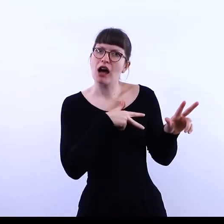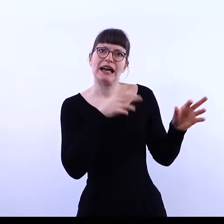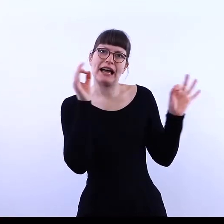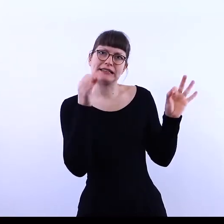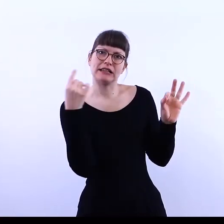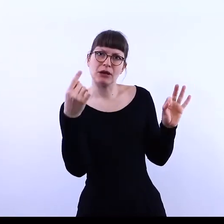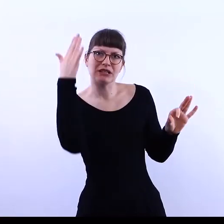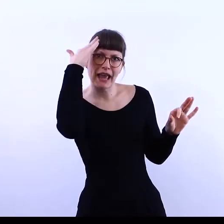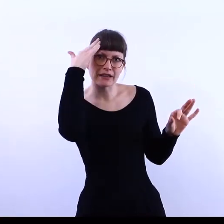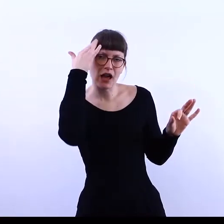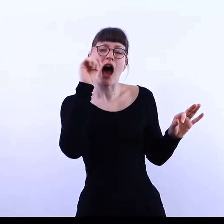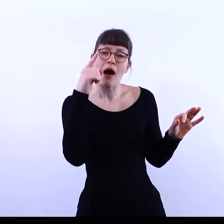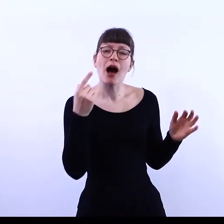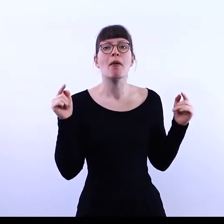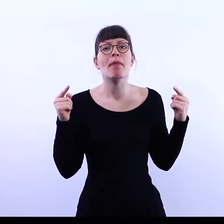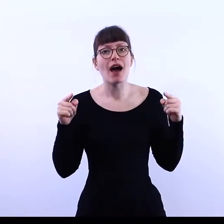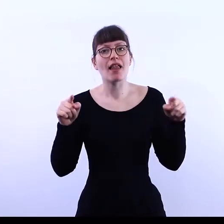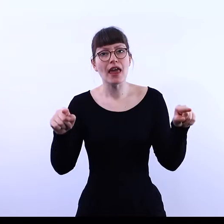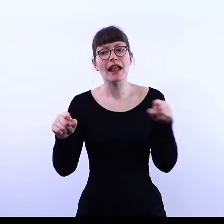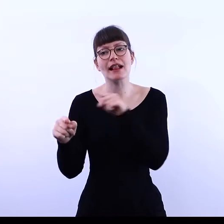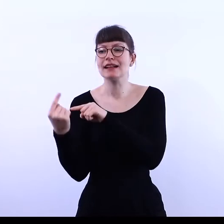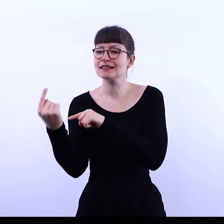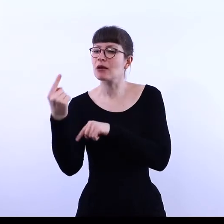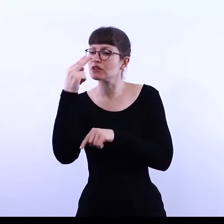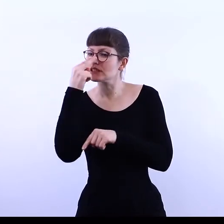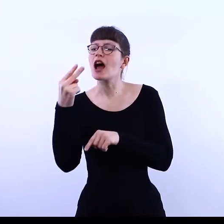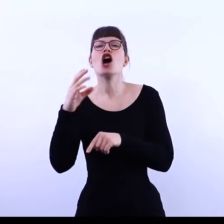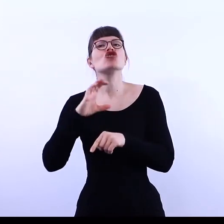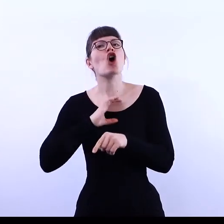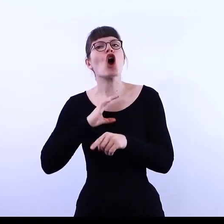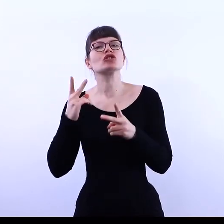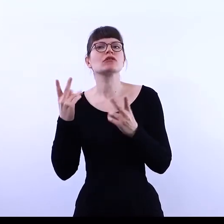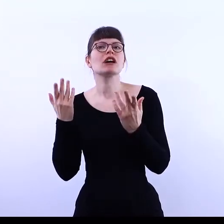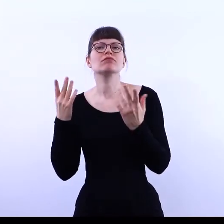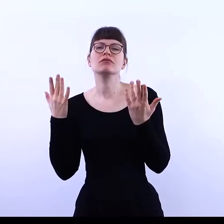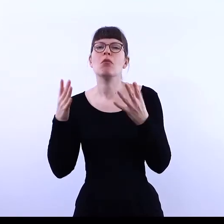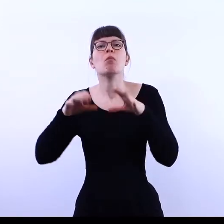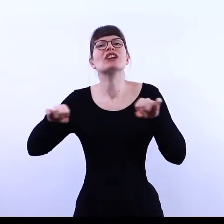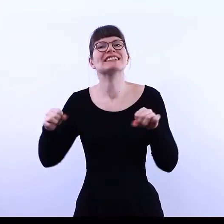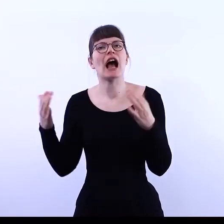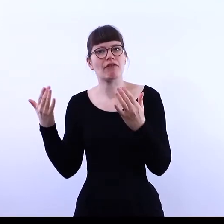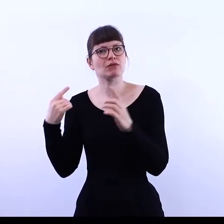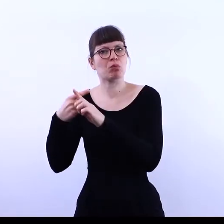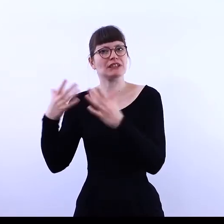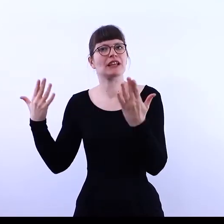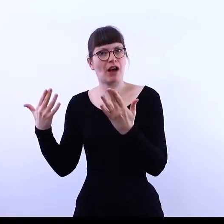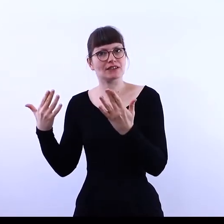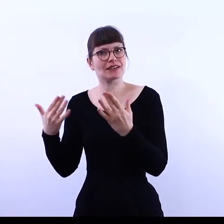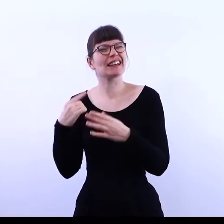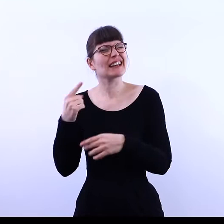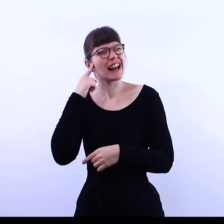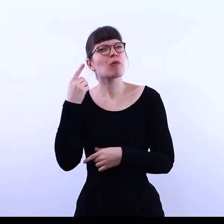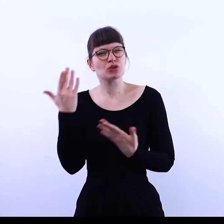und gleichzeitig aber auch Chancen und Potenziale gesehen. Und ich glaube, genau da müssen wir hinkommen, viel breiter in der Gesellschaft,